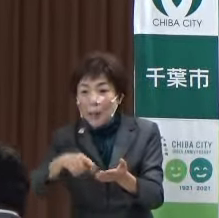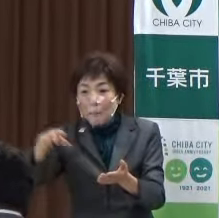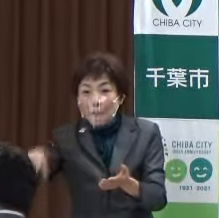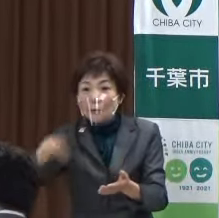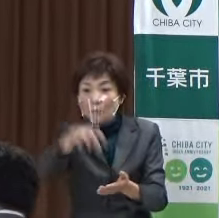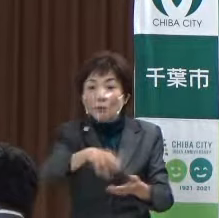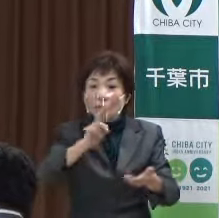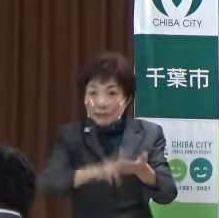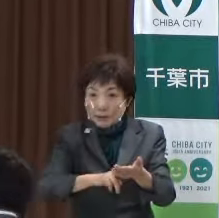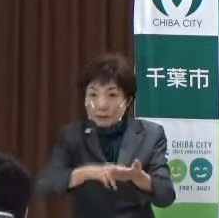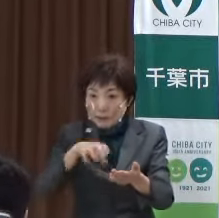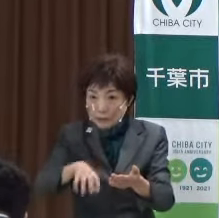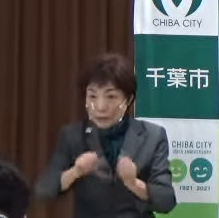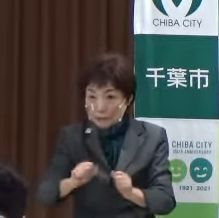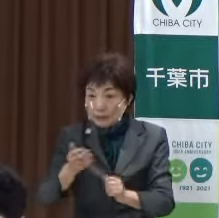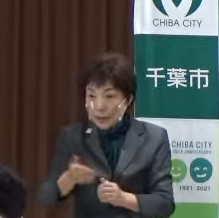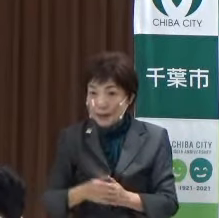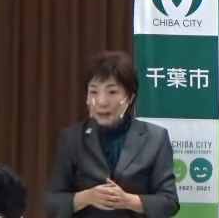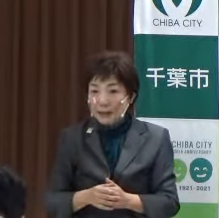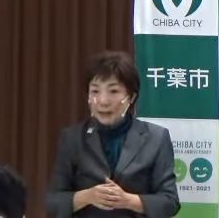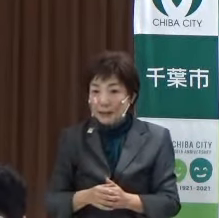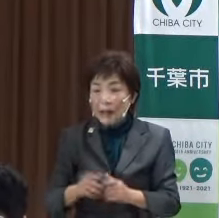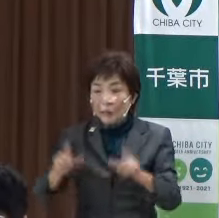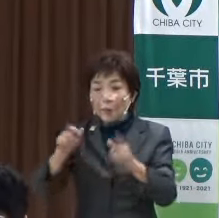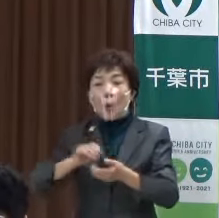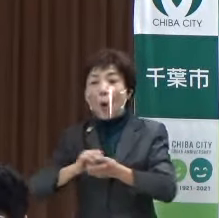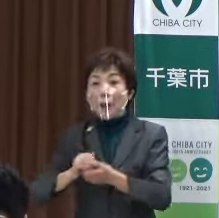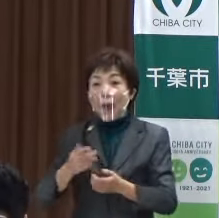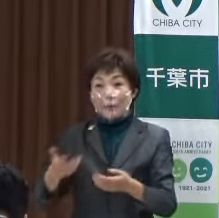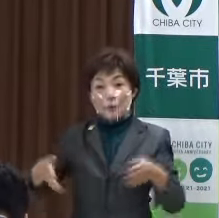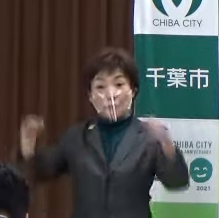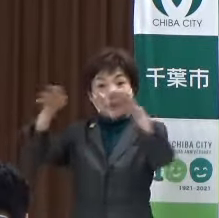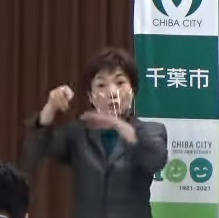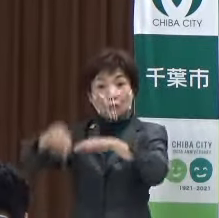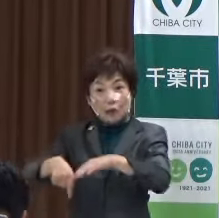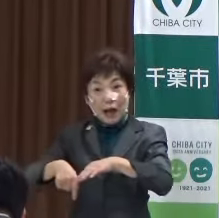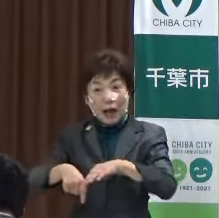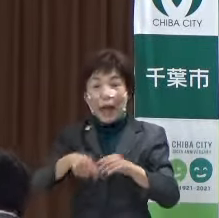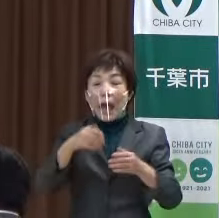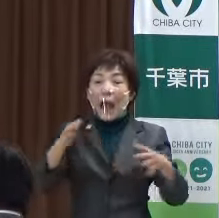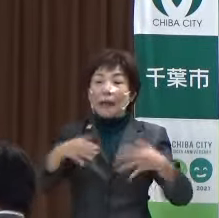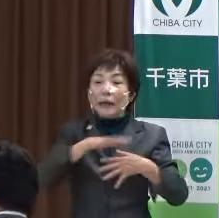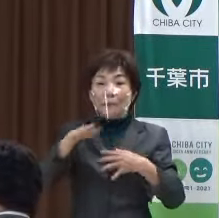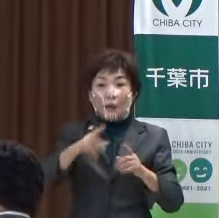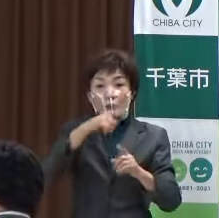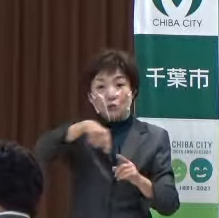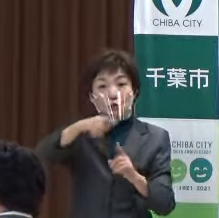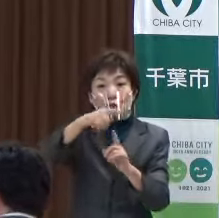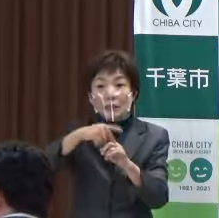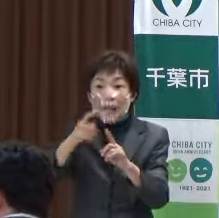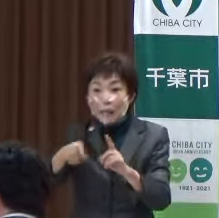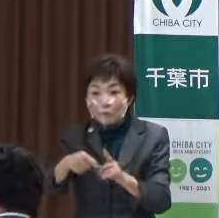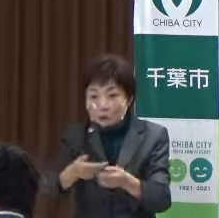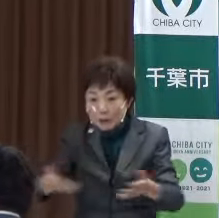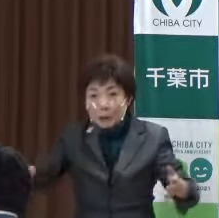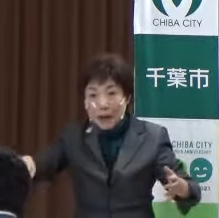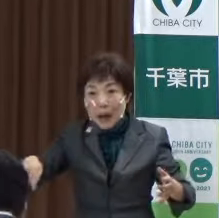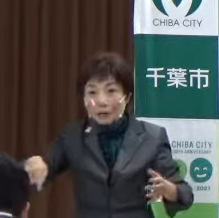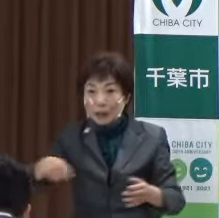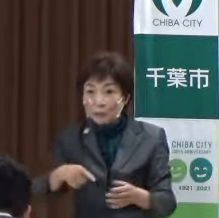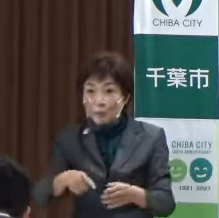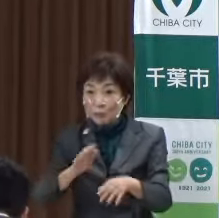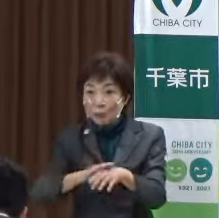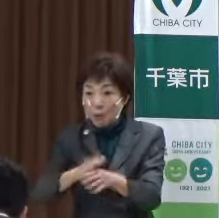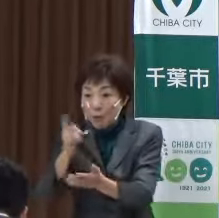ところということですけど、東京オペラシティビルとか、秋葉原は UDX とか書いてありますけども、これでも配信が決まっているところですか